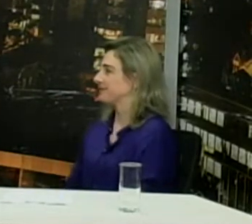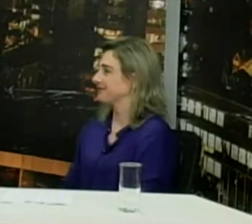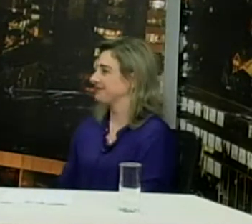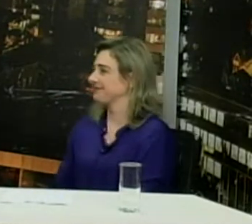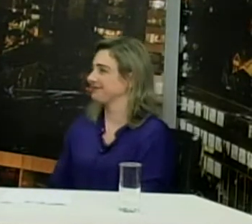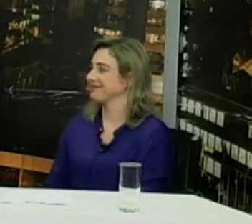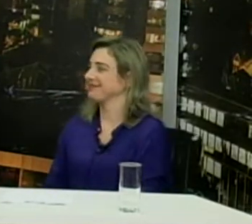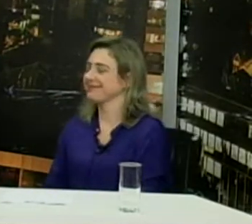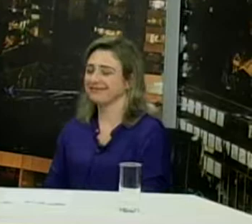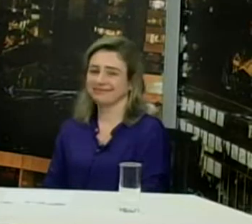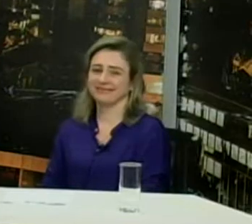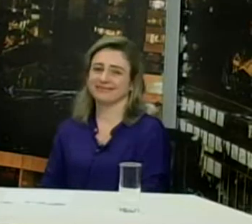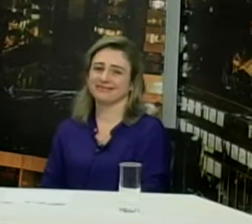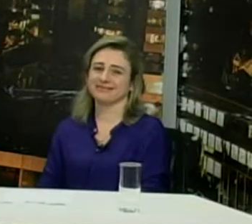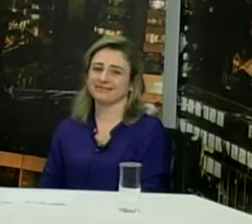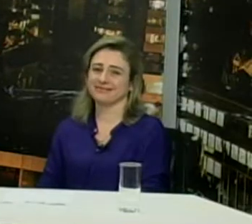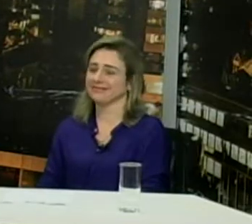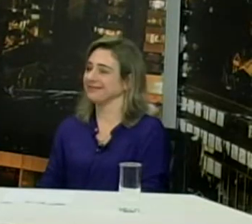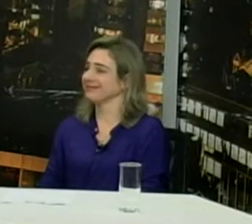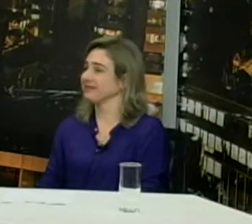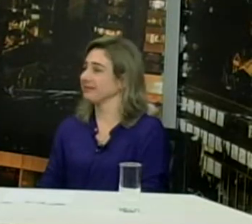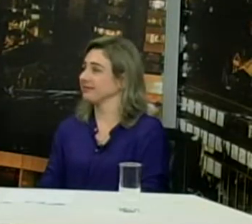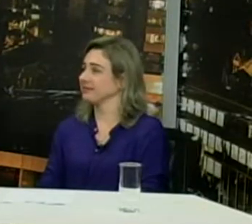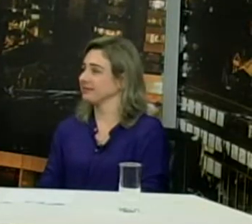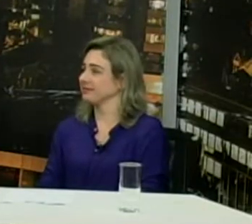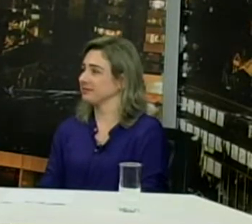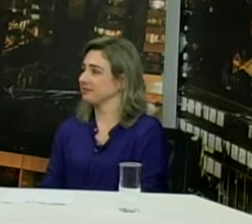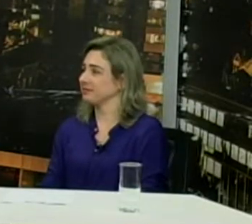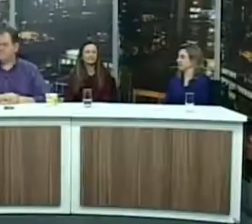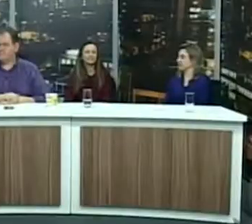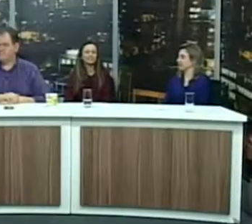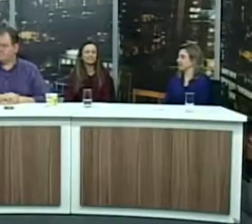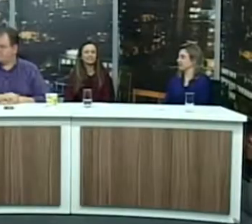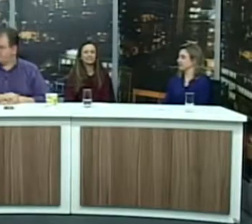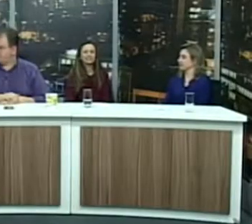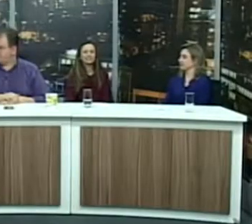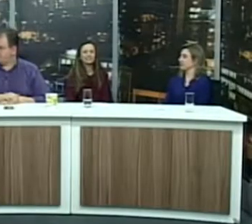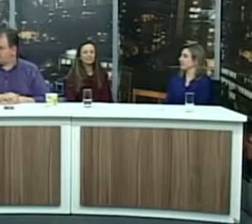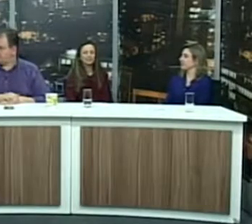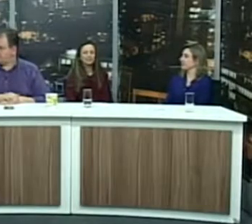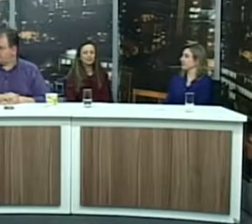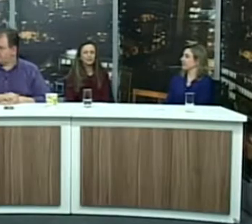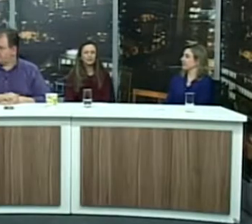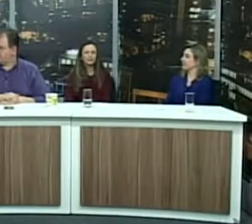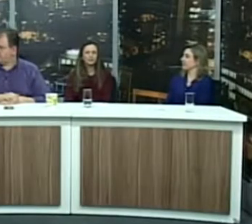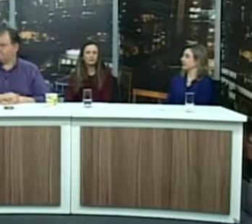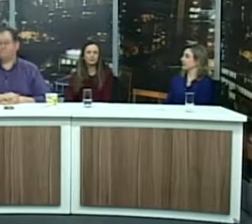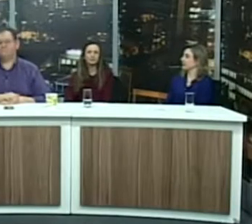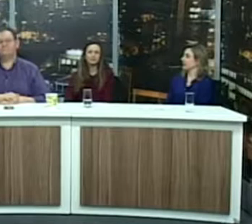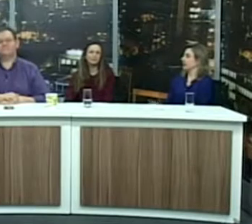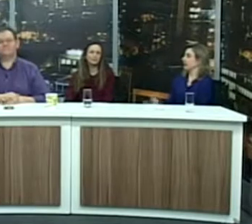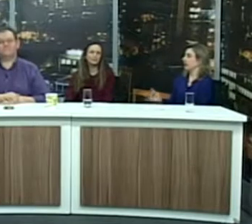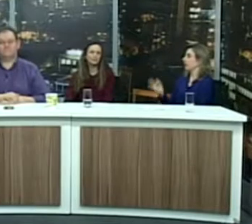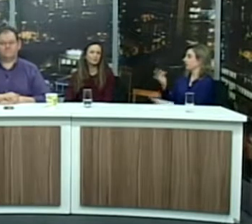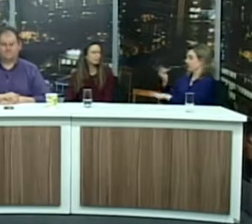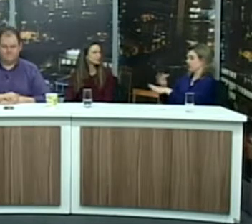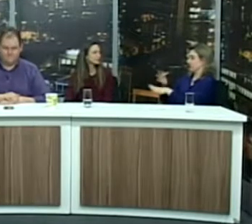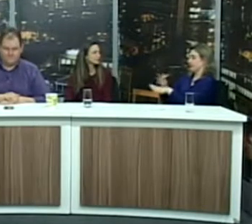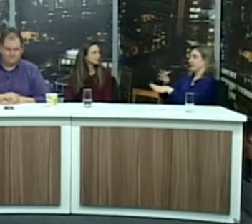bem, tudo bem. Tu vai estar lá, Paulo? Eu vou. Eu estava pensando agora que isso aqui deve ser o mesmo símbolo para teimoso, né, alemão. Fala assim. Como é